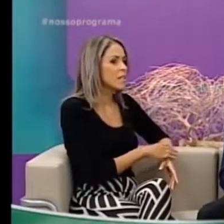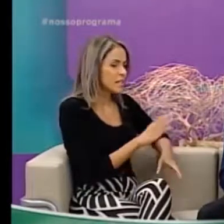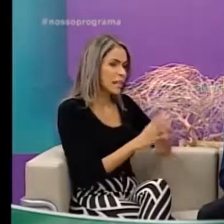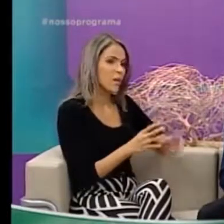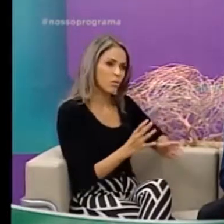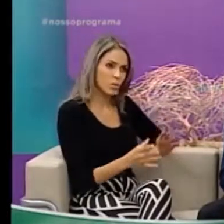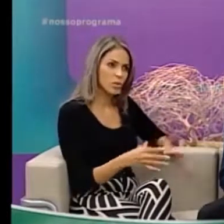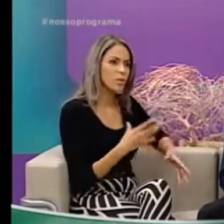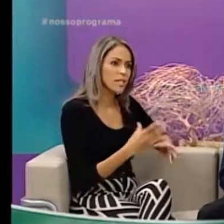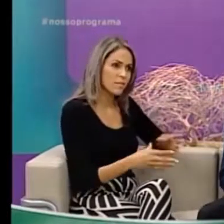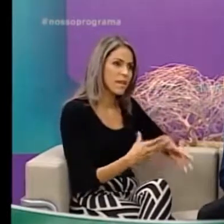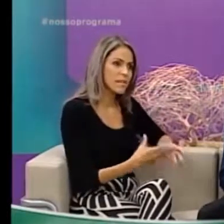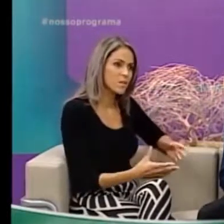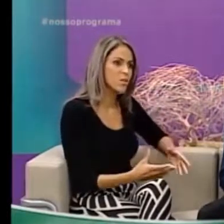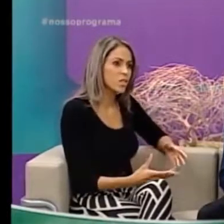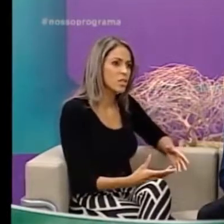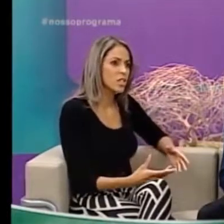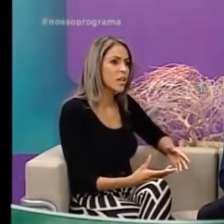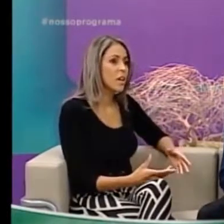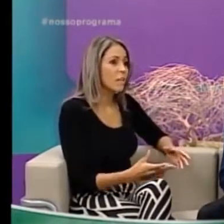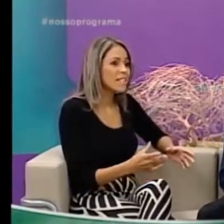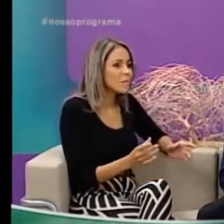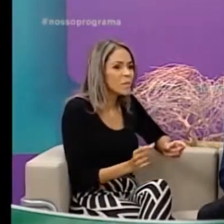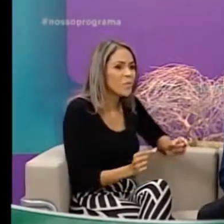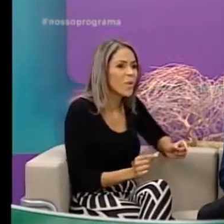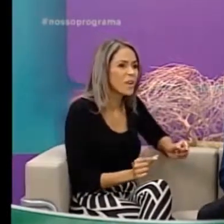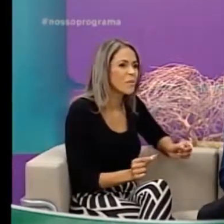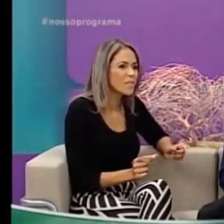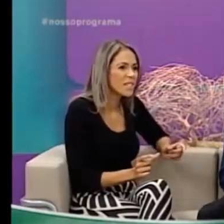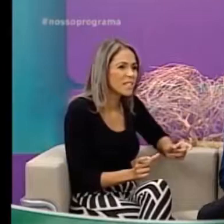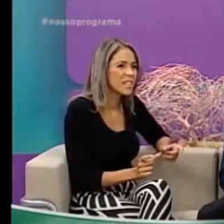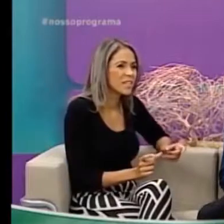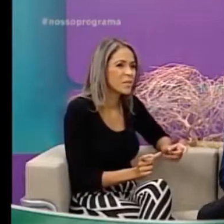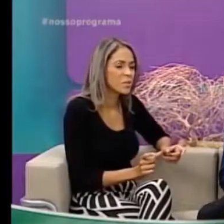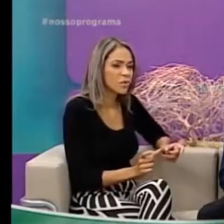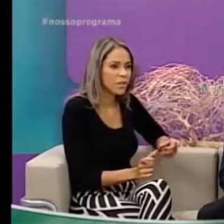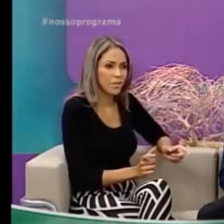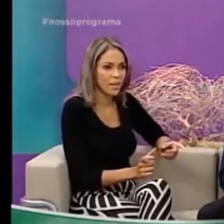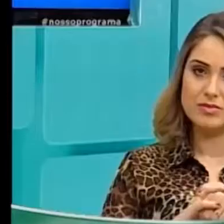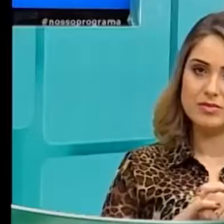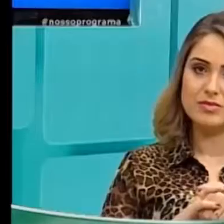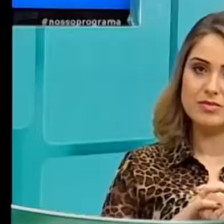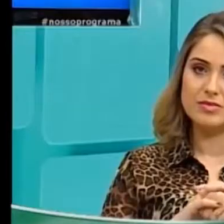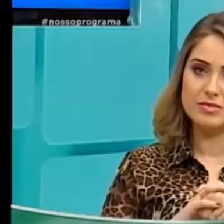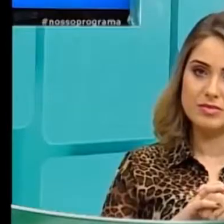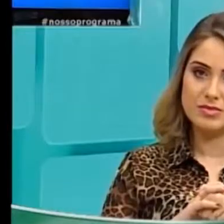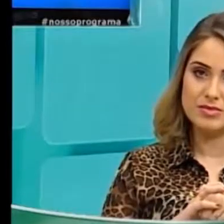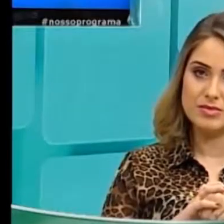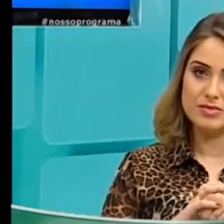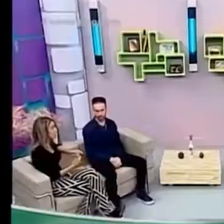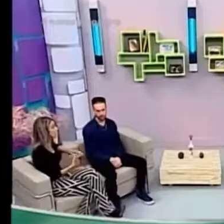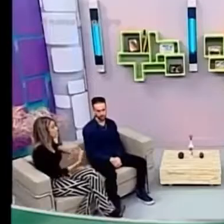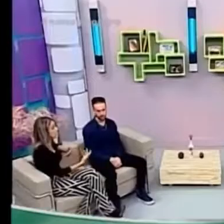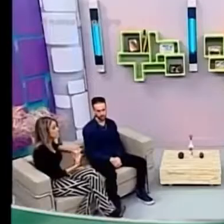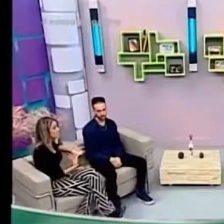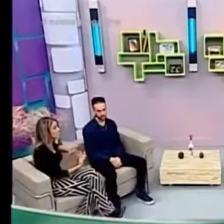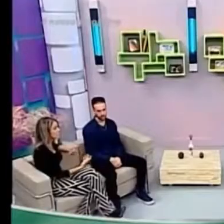Existem alguns doutores e mestres hoje em dia, mas é muito pouco, é muito restrito. E o surdo ele não é doente mental, ele é tão inteligente quanto eu,